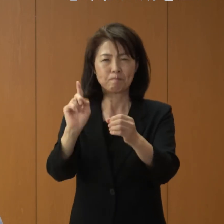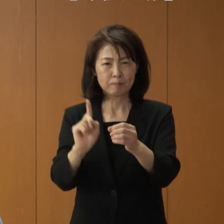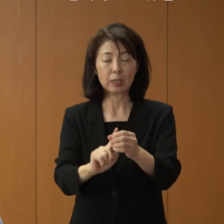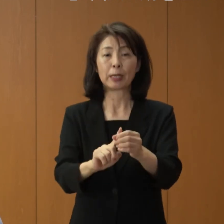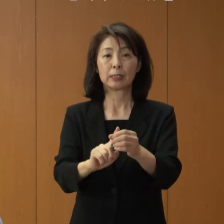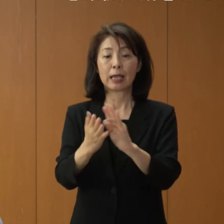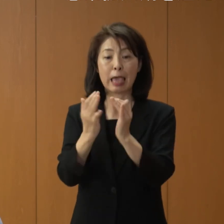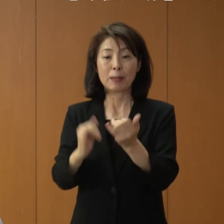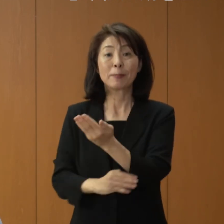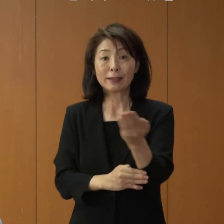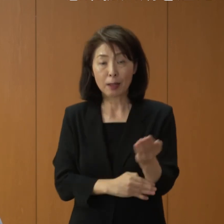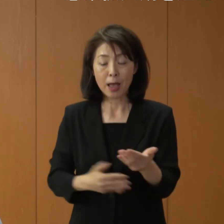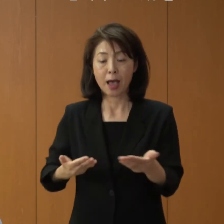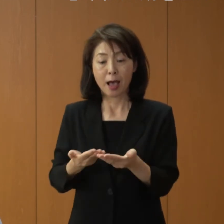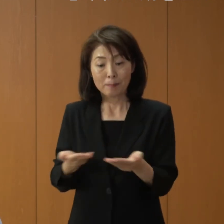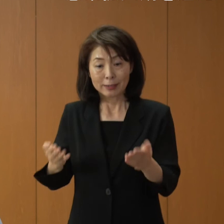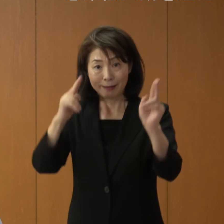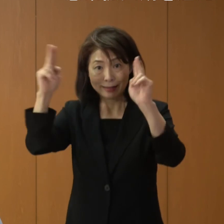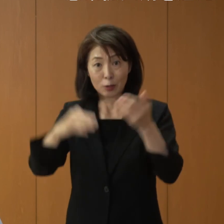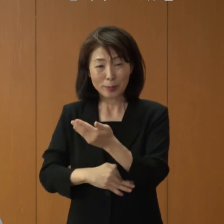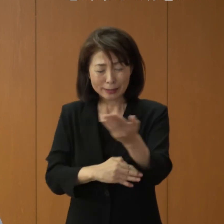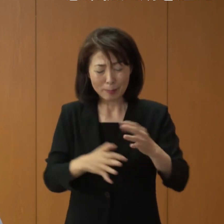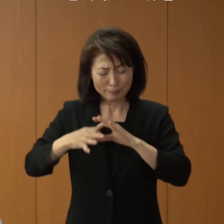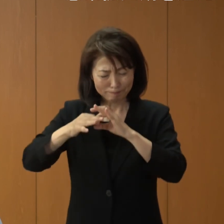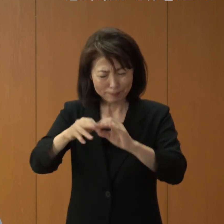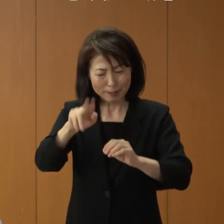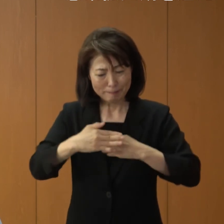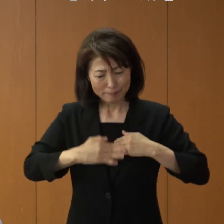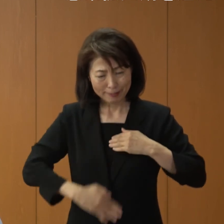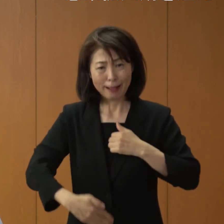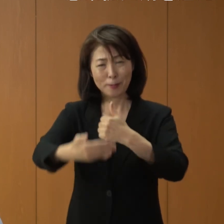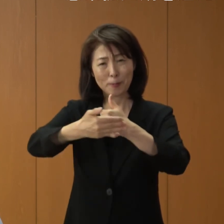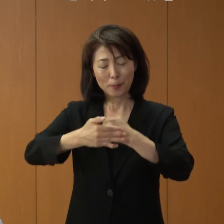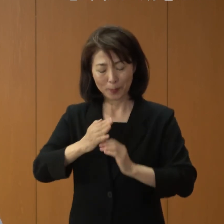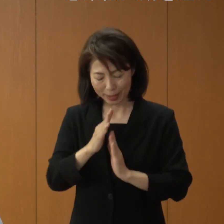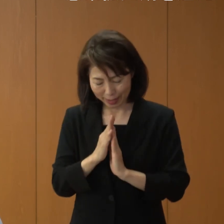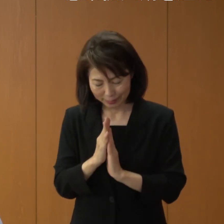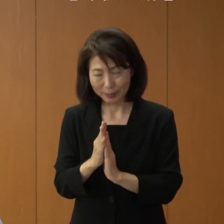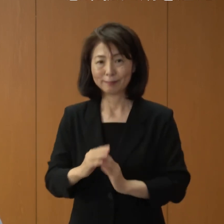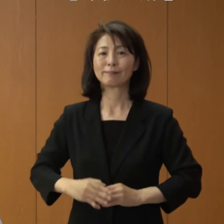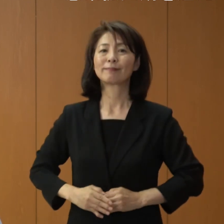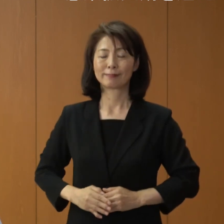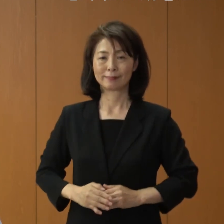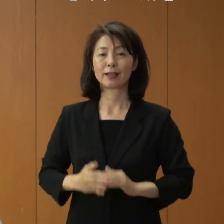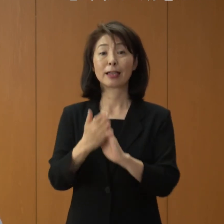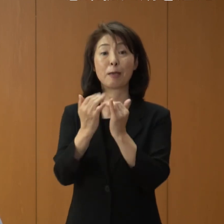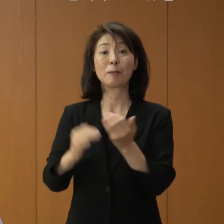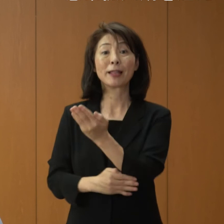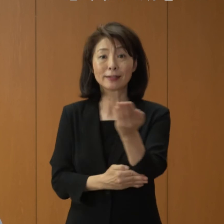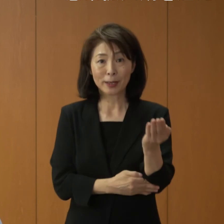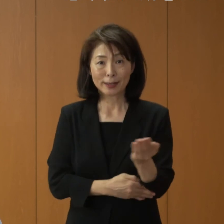県民の皆様、事業者の皆様、引き続きご理解ご協力をお願いします。県民の皆様